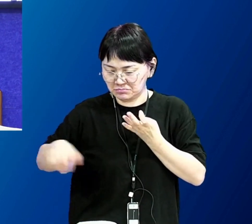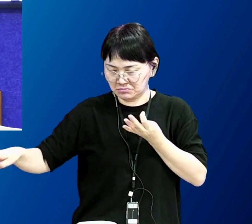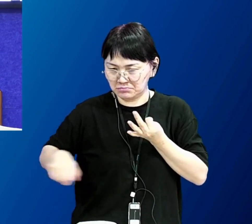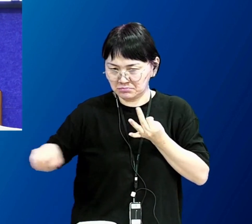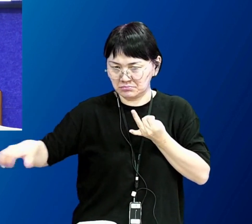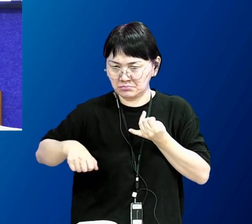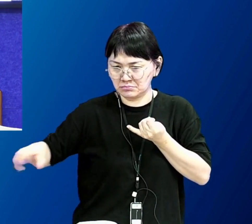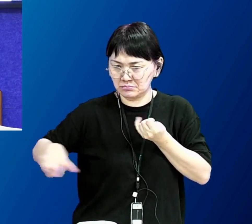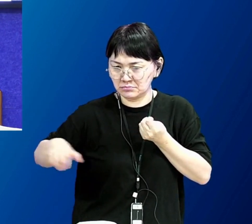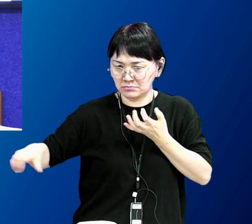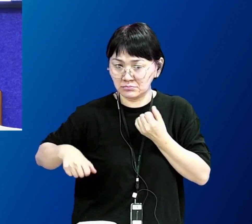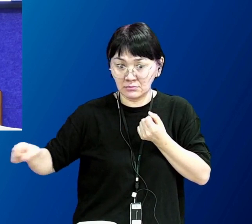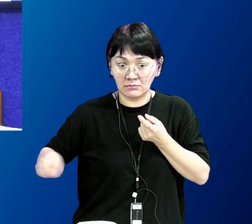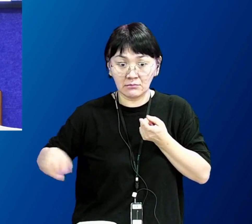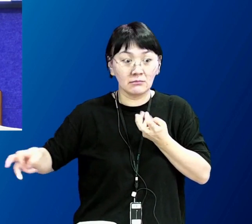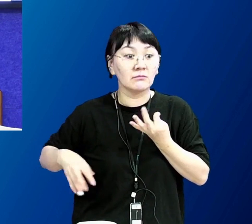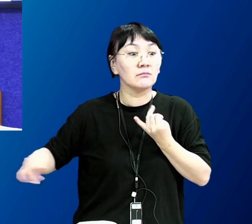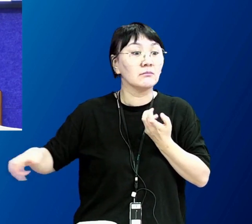нэмсээр байсан биз?